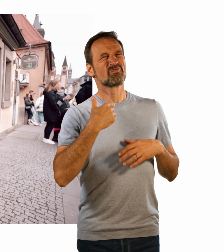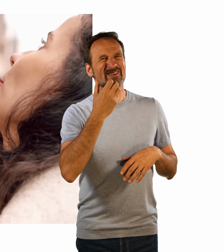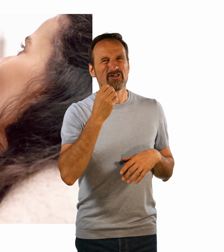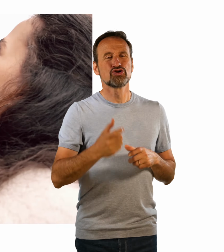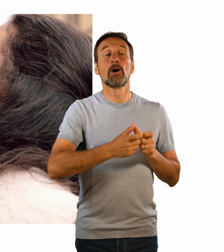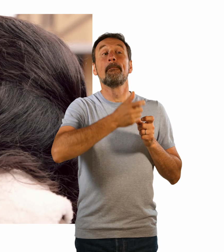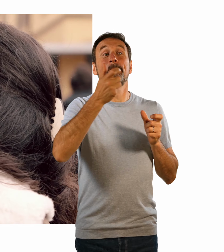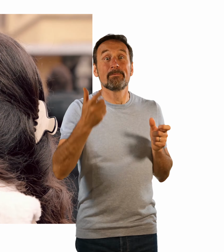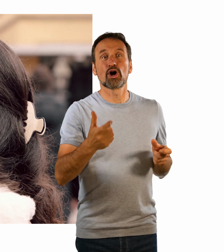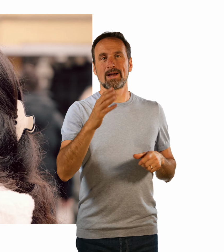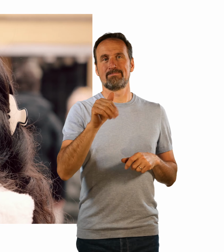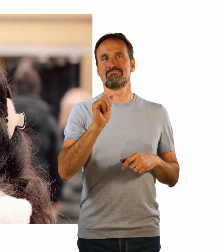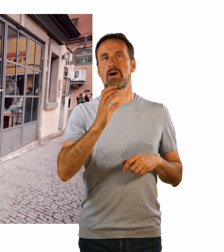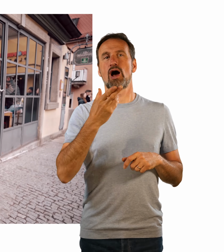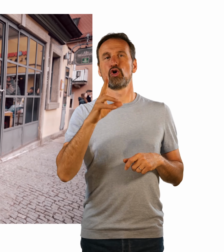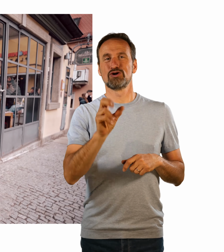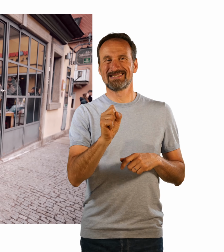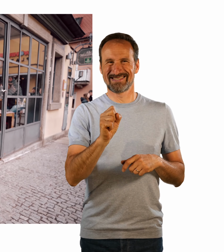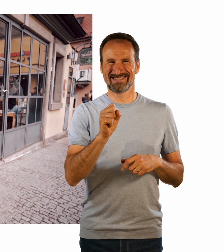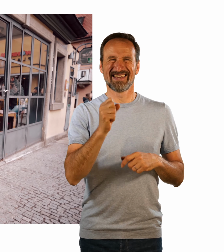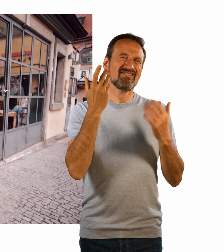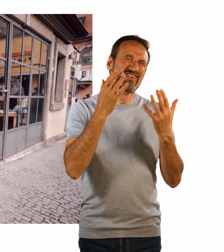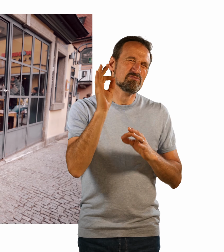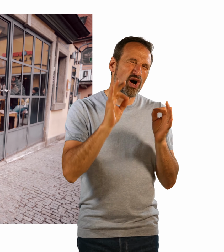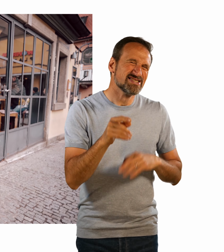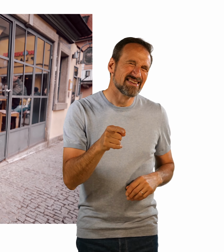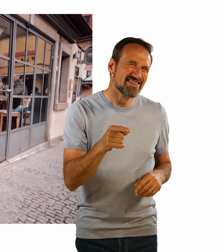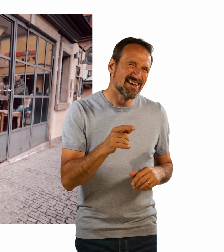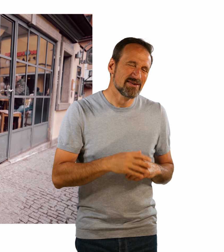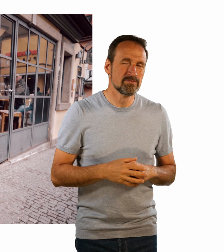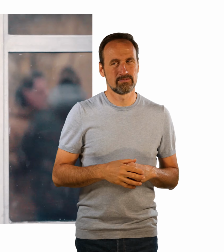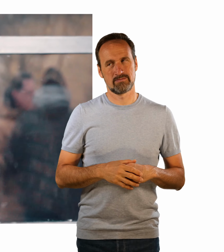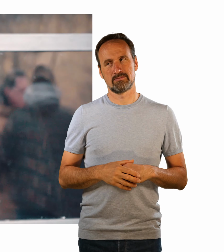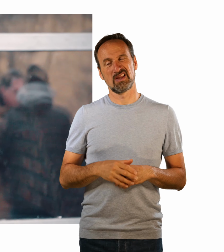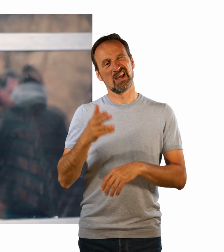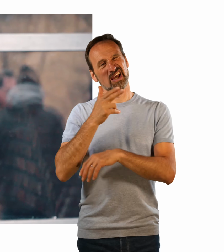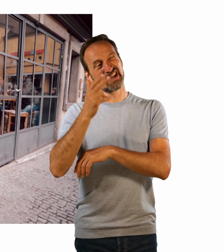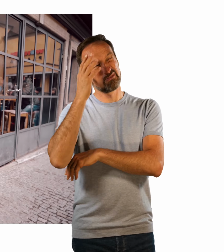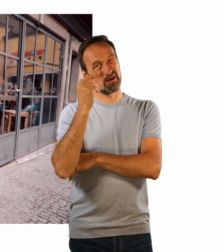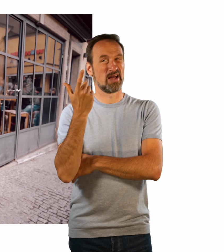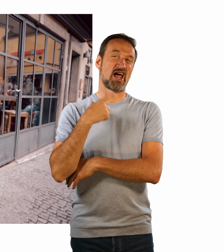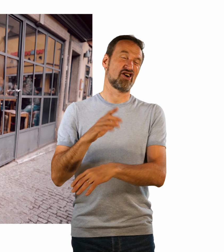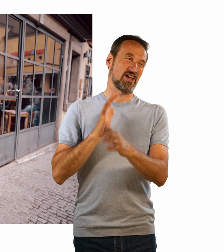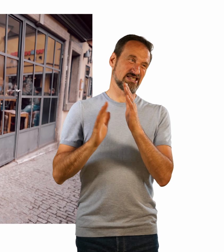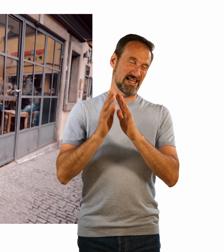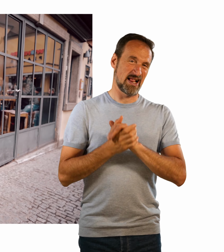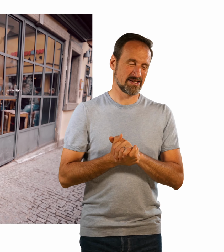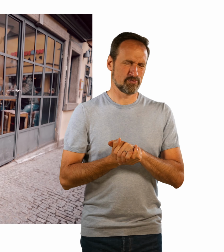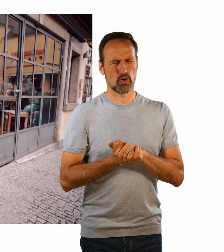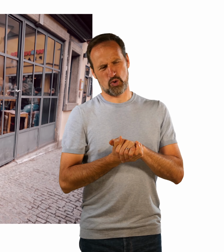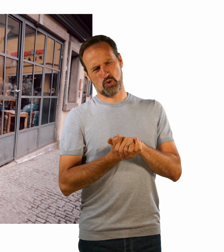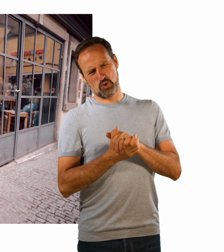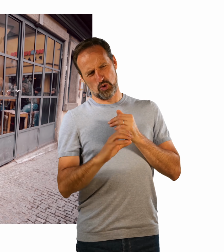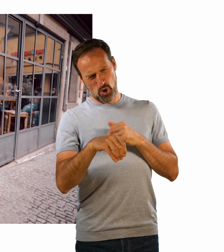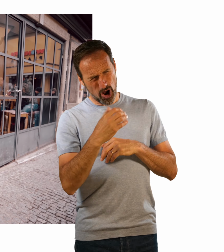bitte den Rückenbarrus bekommen? Wie viel Prozent hat er denn? Ich dürfte mir vom lieben Kameramann erzählen lassen, dass man doch